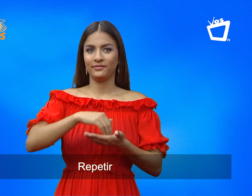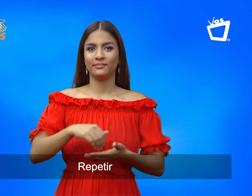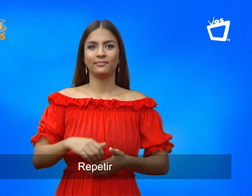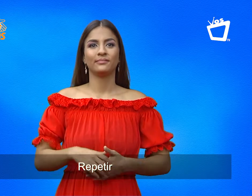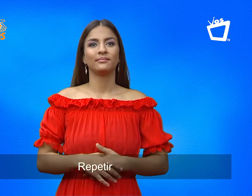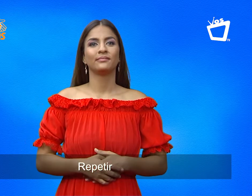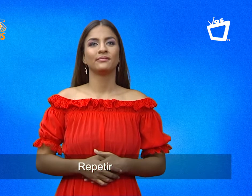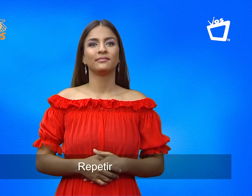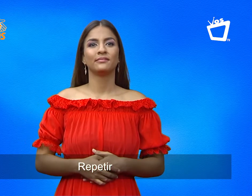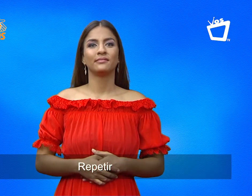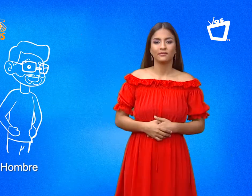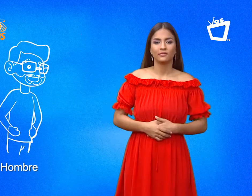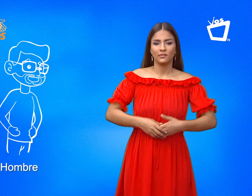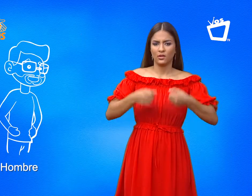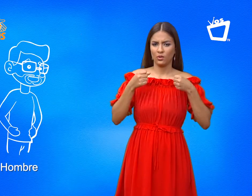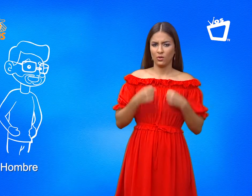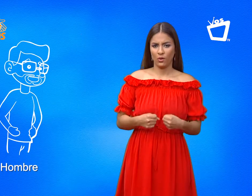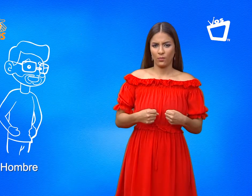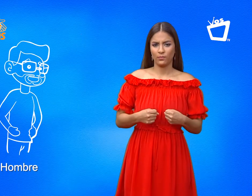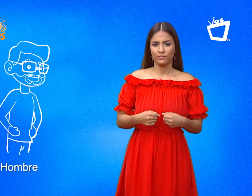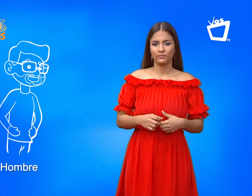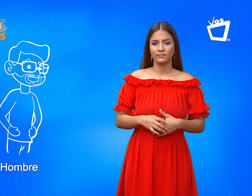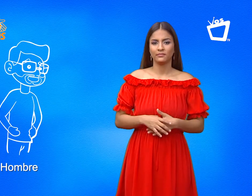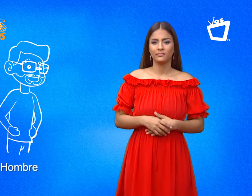y repetir hombre